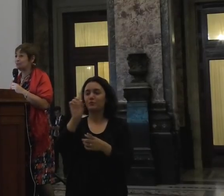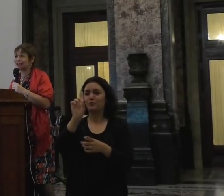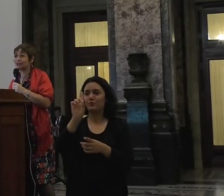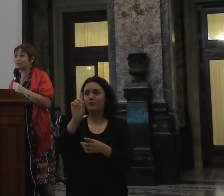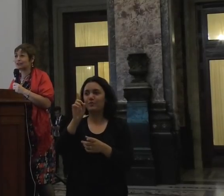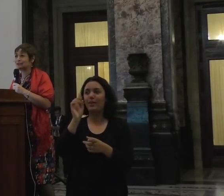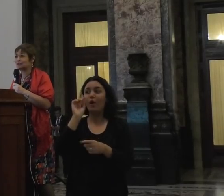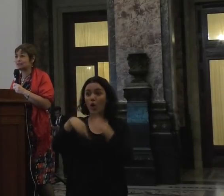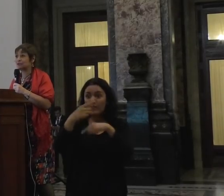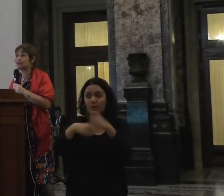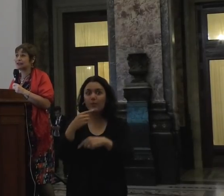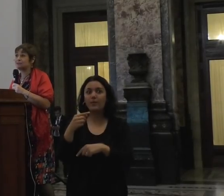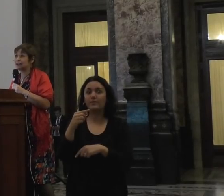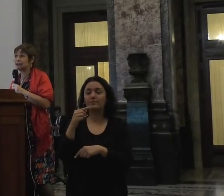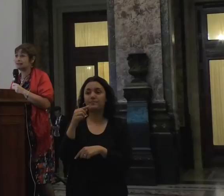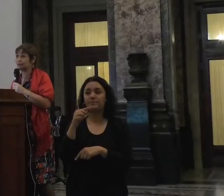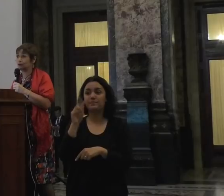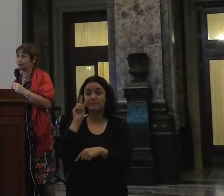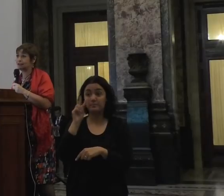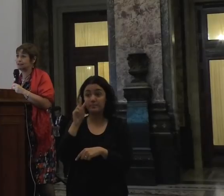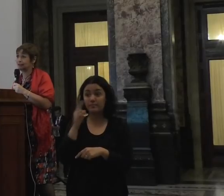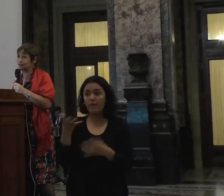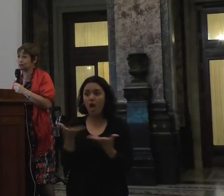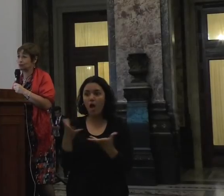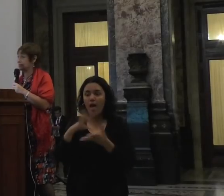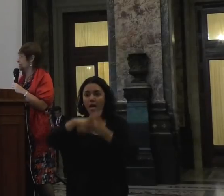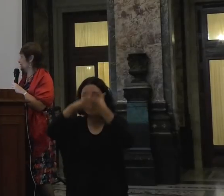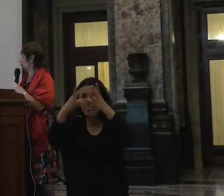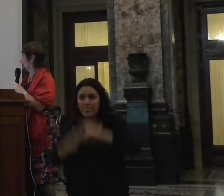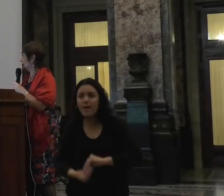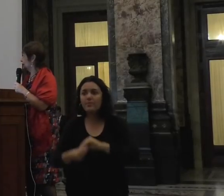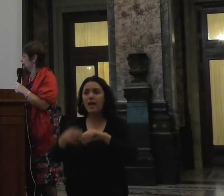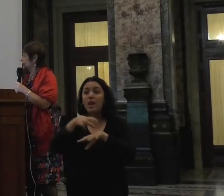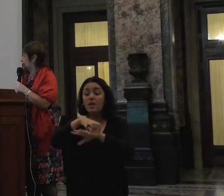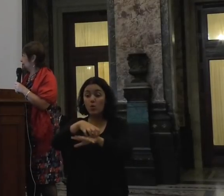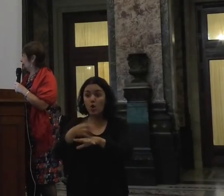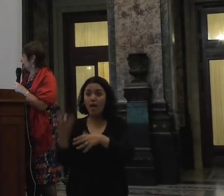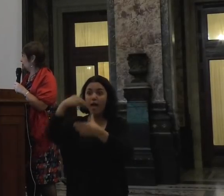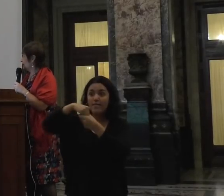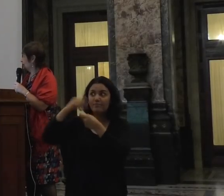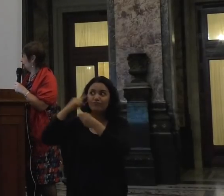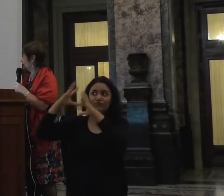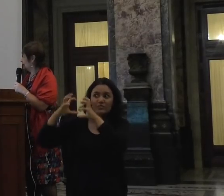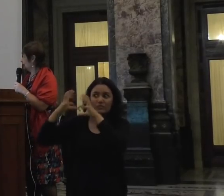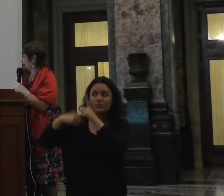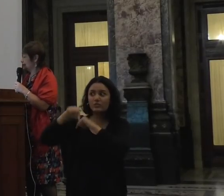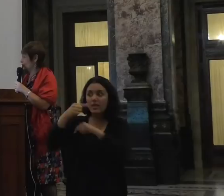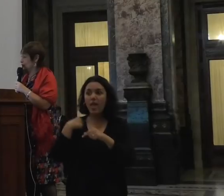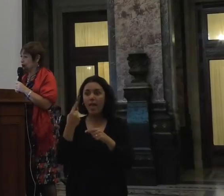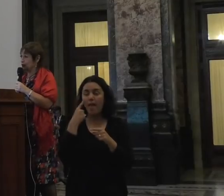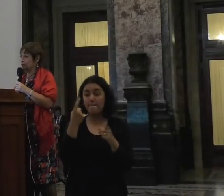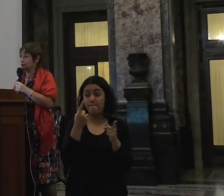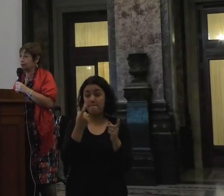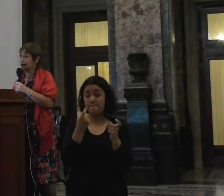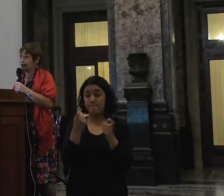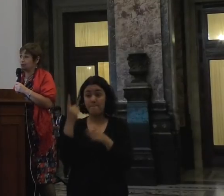Simplemente sigan mirando, lo que estamos haciendo es adaptar las neuronas que están en su corteza visual y van a experimentar que ese